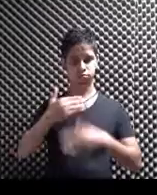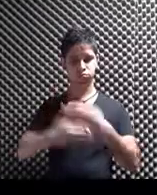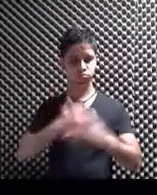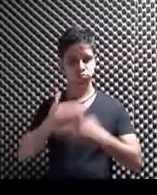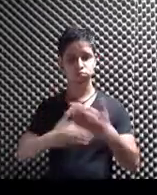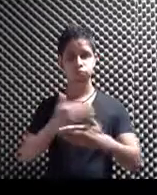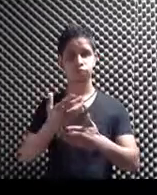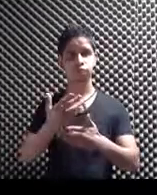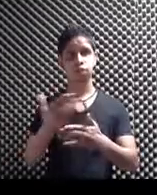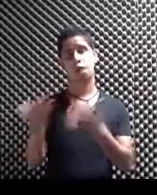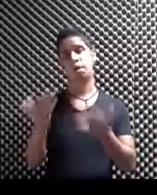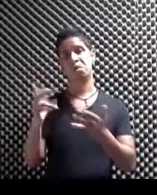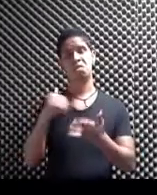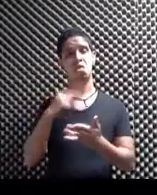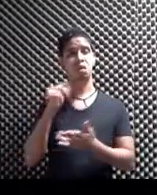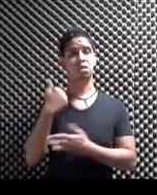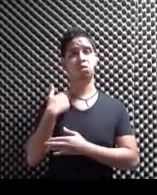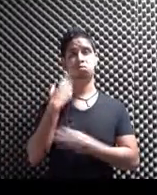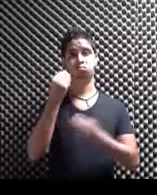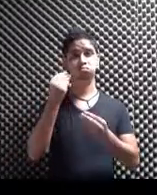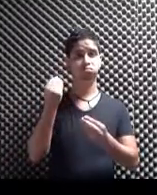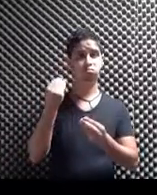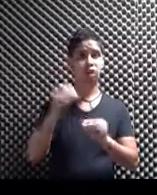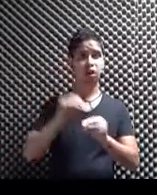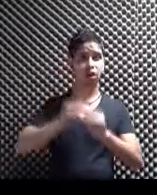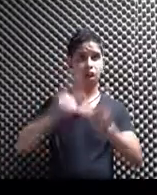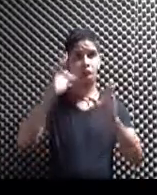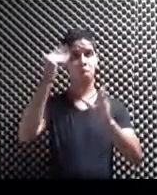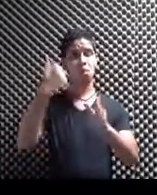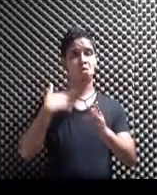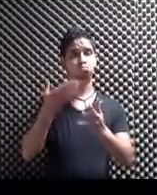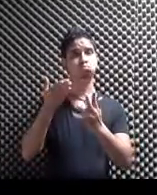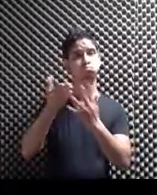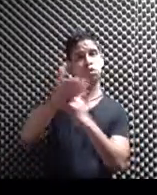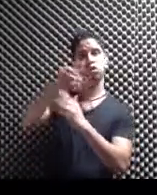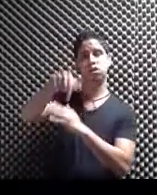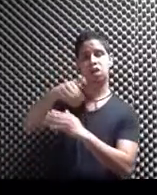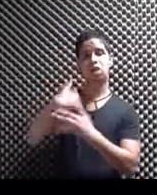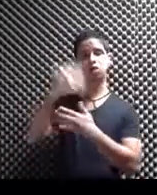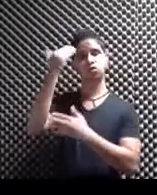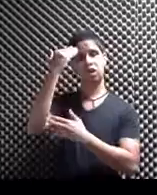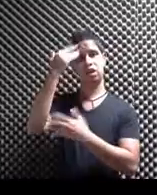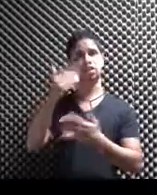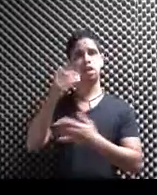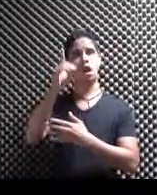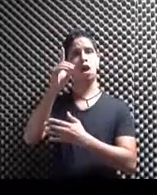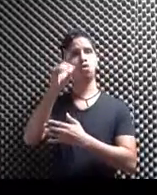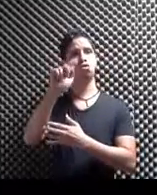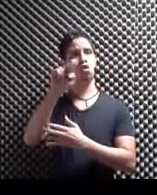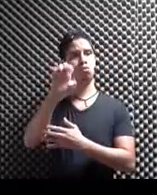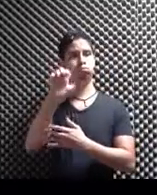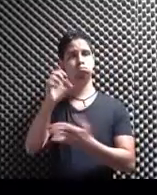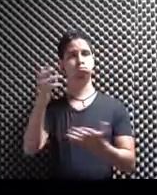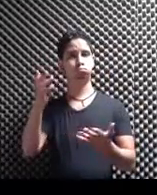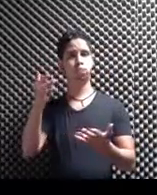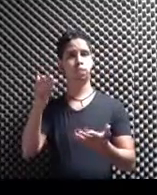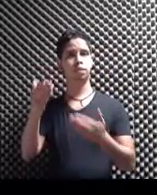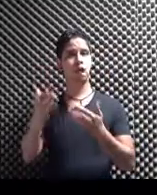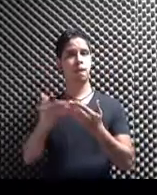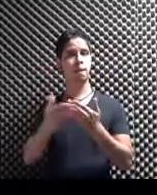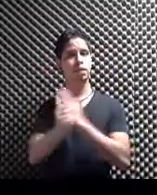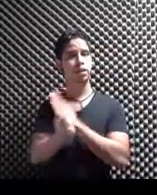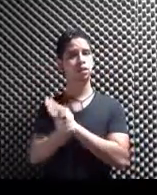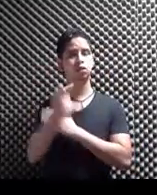cosas que tal vez yo no las tenga tan claras las puedo seguir aprendiendo por medio de que tiene ese don ya natural ¿Verdad? En el